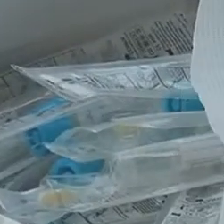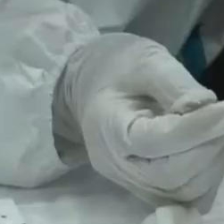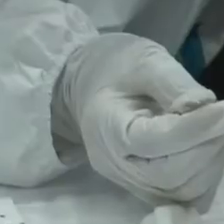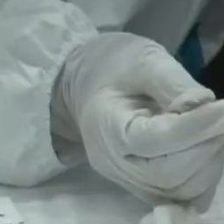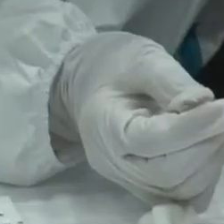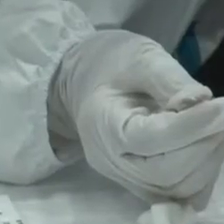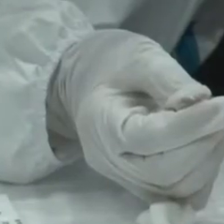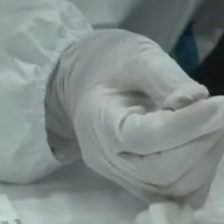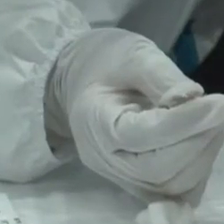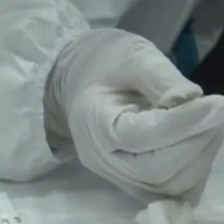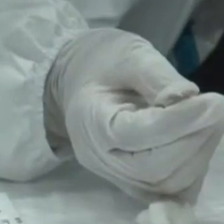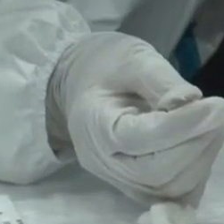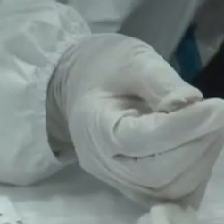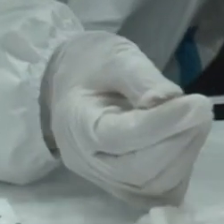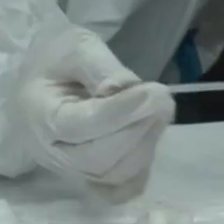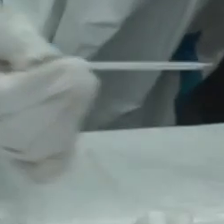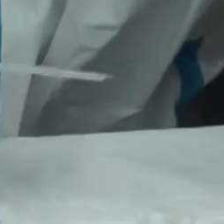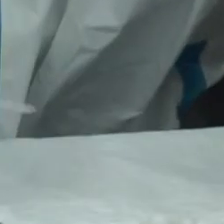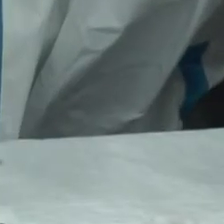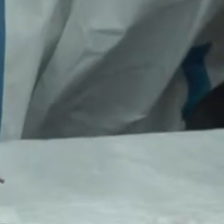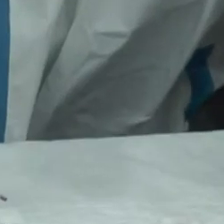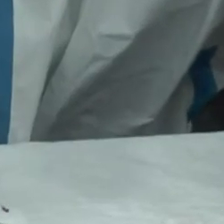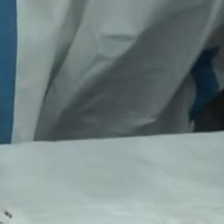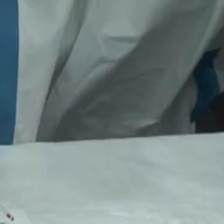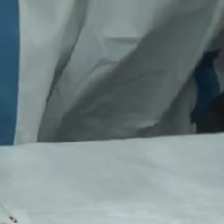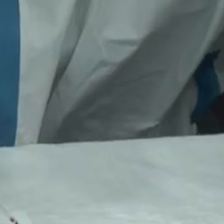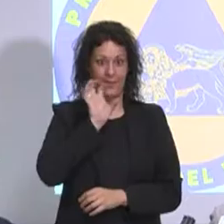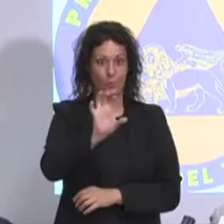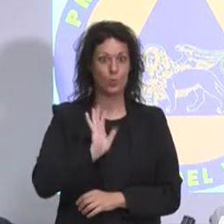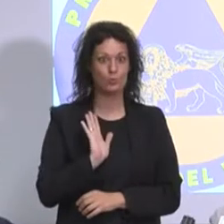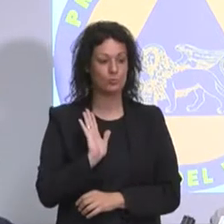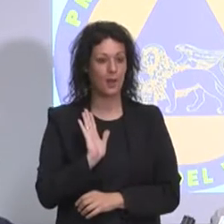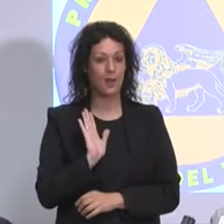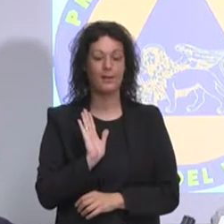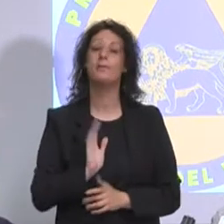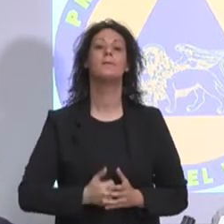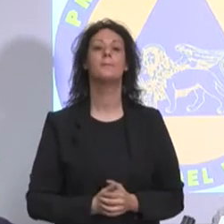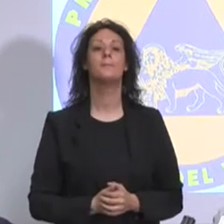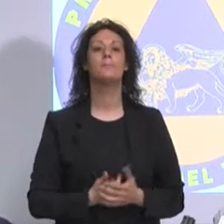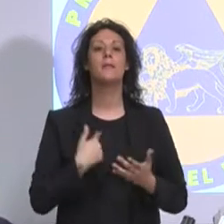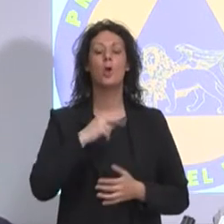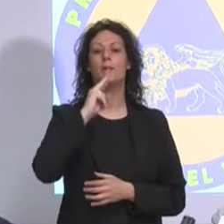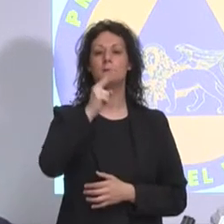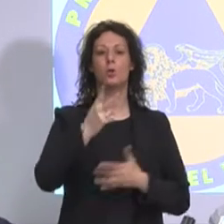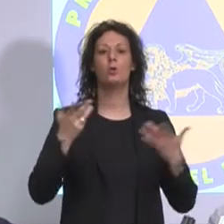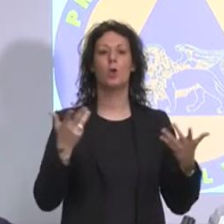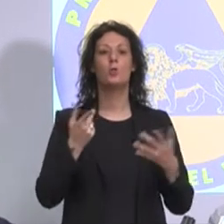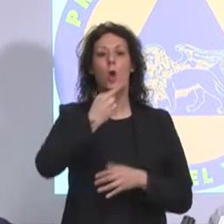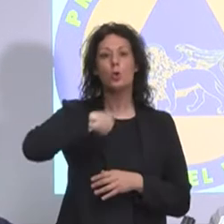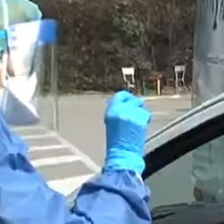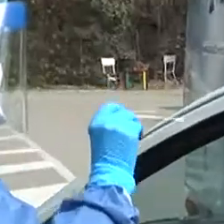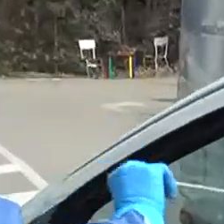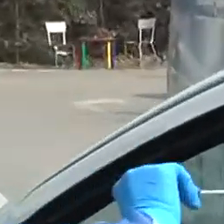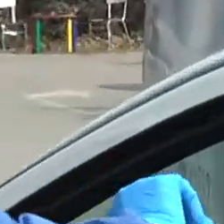un calo nel numero dei tamponi effettuati superiore a 2.000. Noi non abbiamo, la mia risposta è che comunque non abbiamo